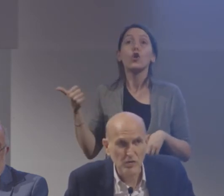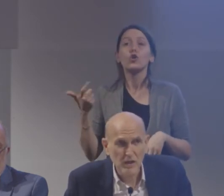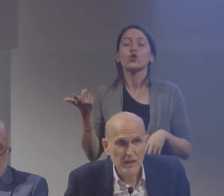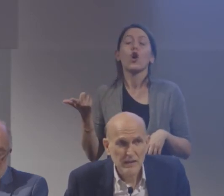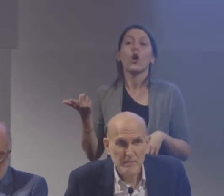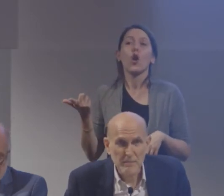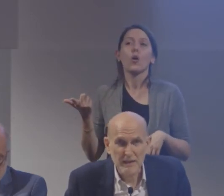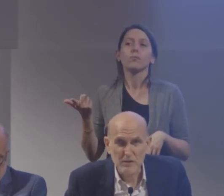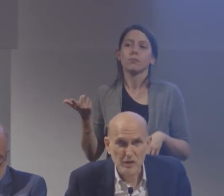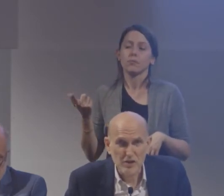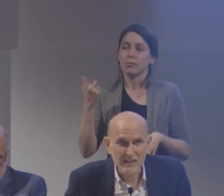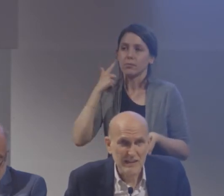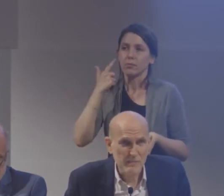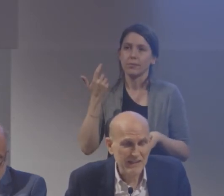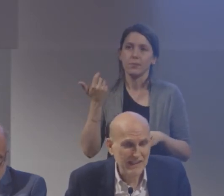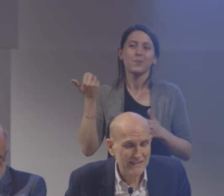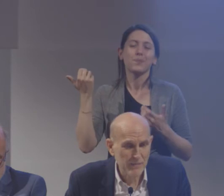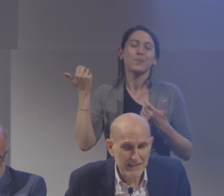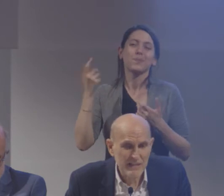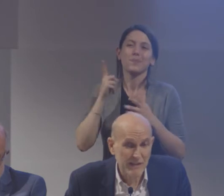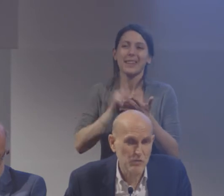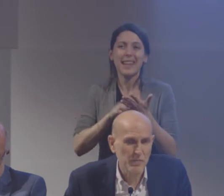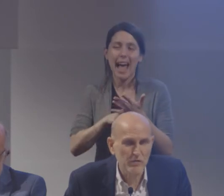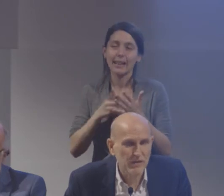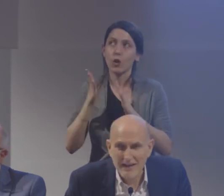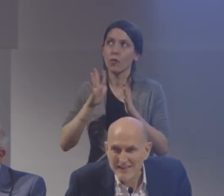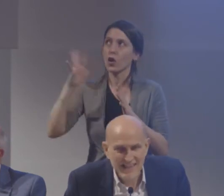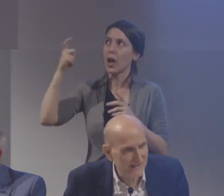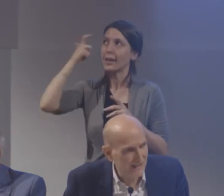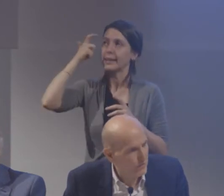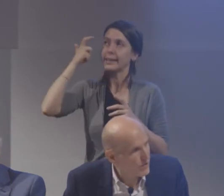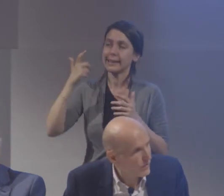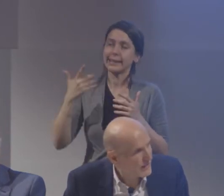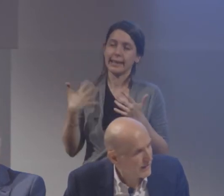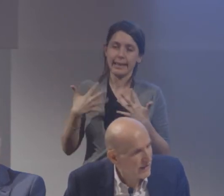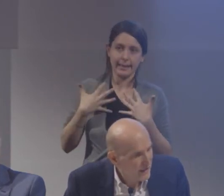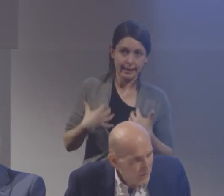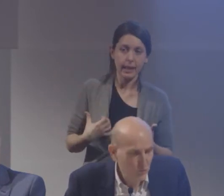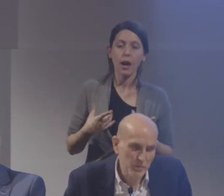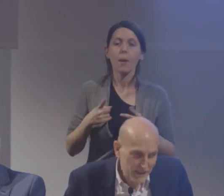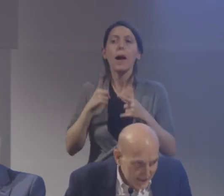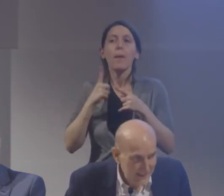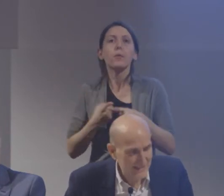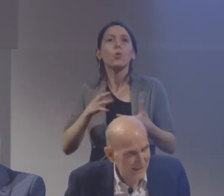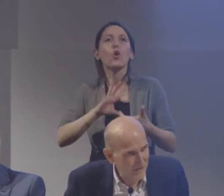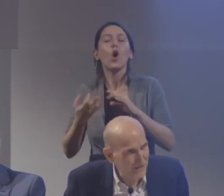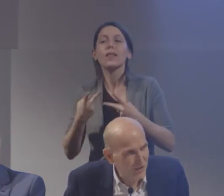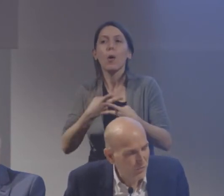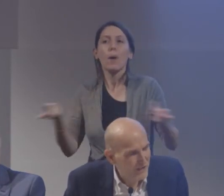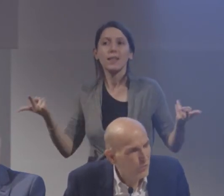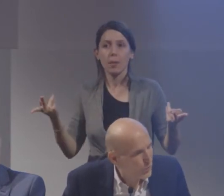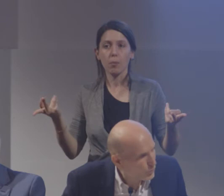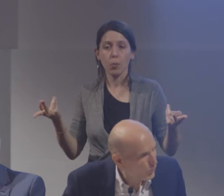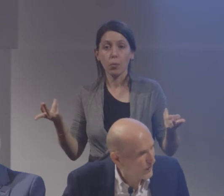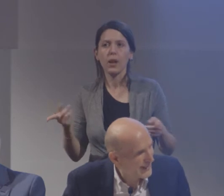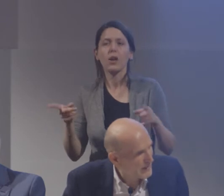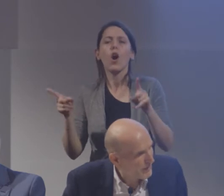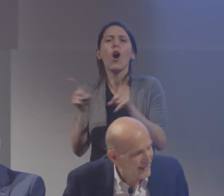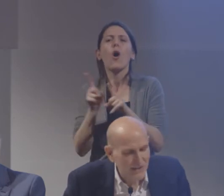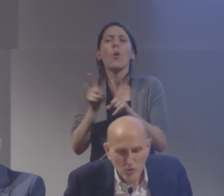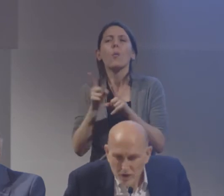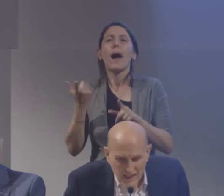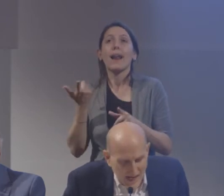appunto sempre scoraggianti rispetto ad altri paesi, ma anche sul piano delle evidenti conseguenze pubbliche, che esattamente come l'incultura